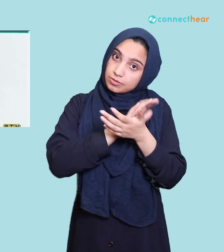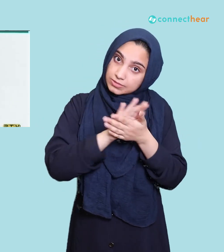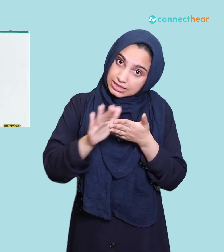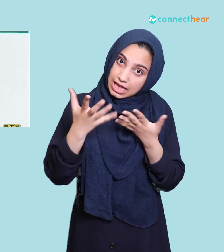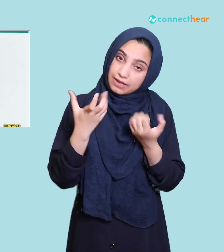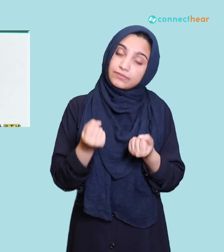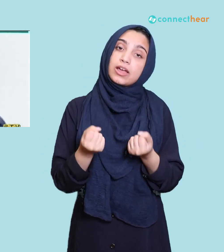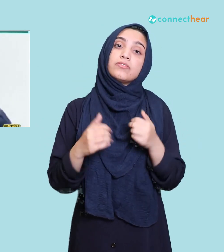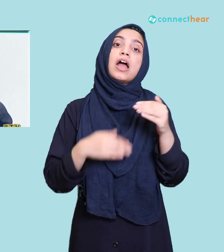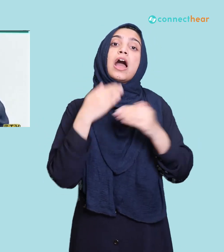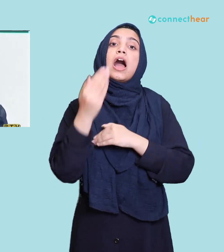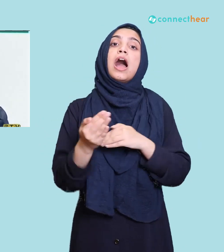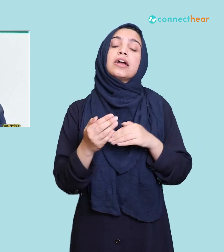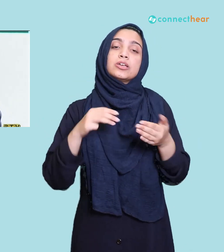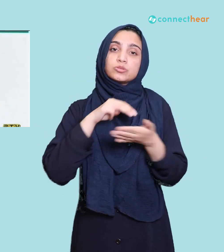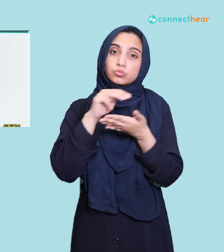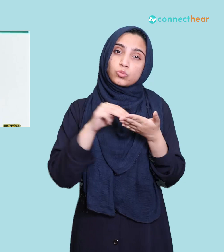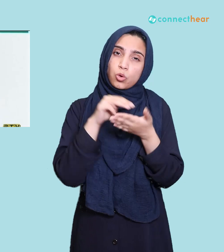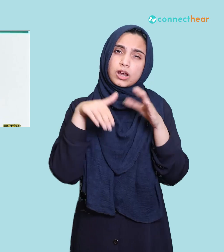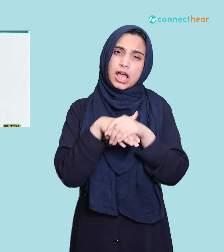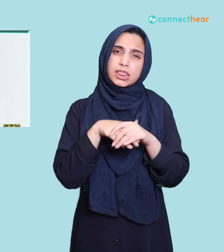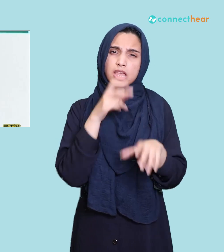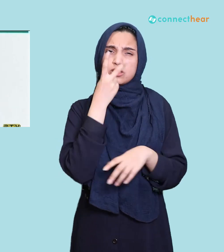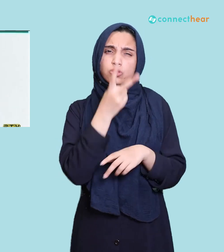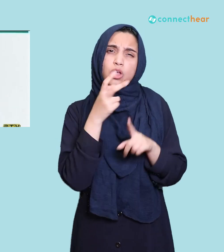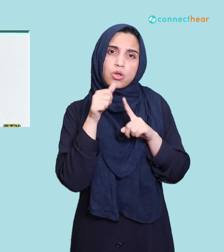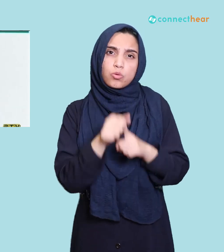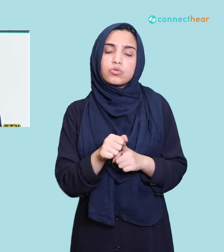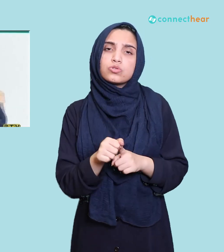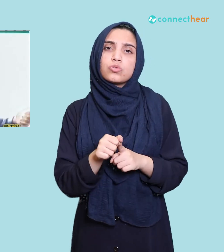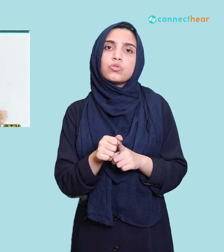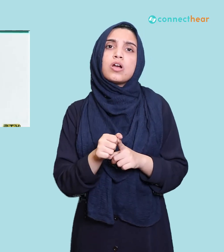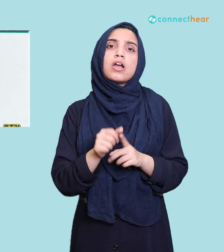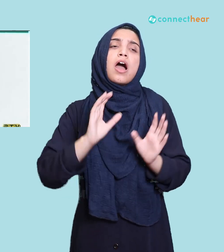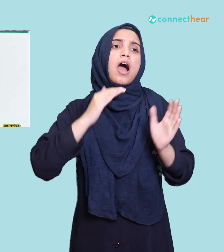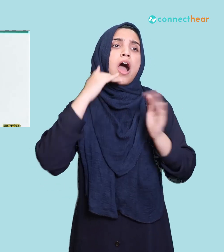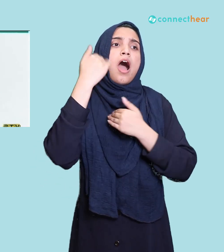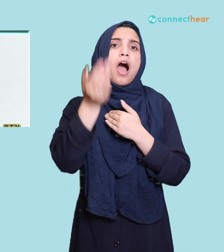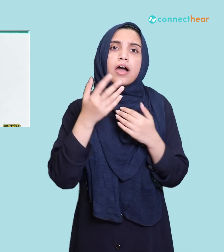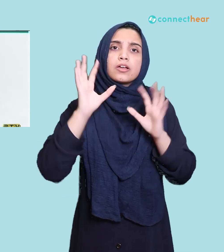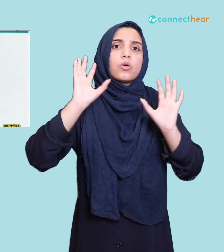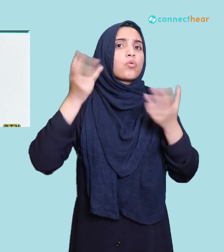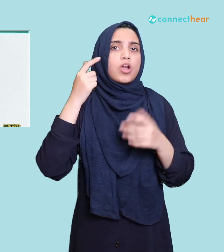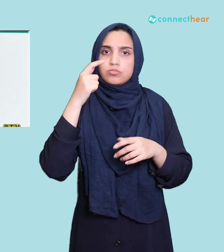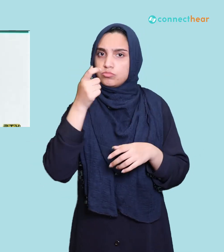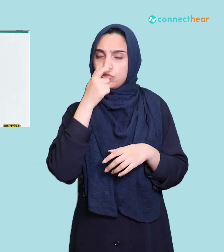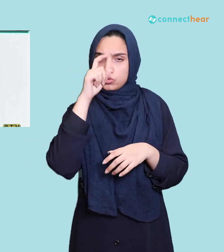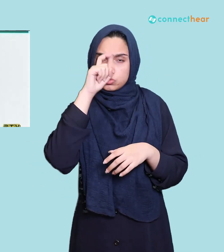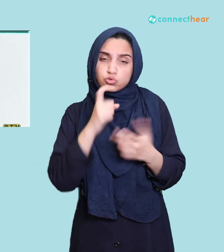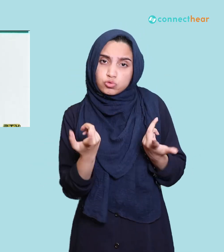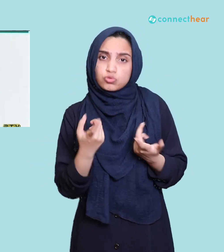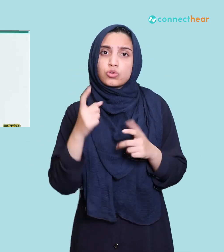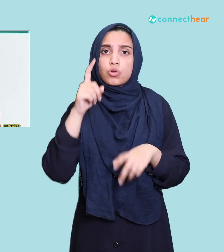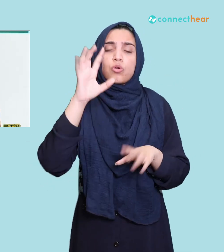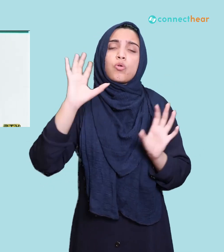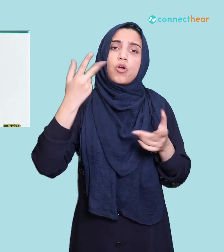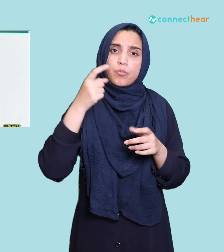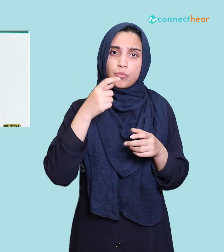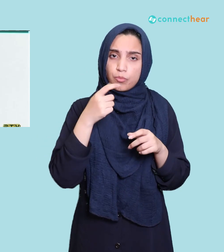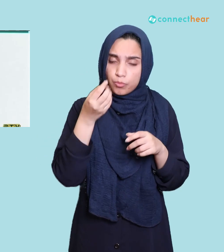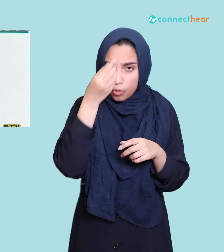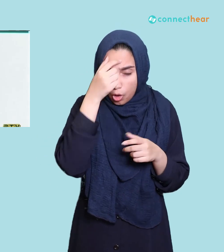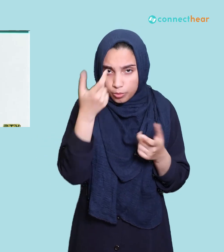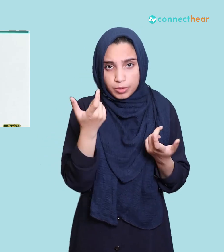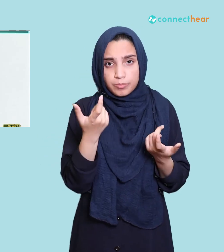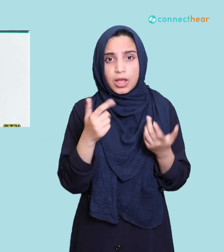گے تو ساتھ ساتھ ہم نے اس کے اوپر نظر رکھنی ہے کہ ہمیں پھر کبھی آئی ایم ایف کے پاس نہ جانا پڑے. آئی ایم ایف کے پاس ہمیں اس لیے جانا